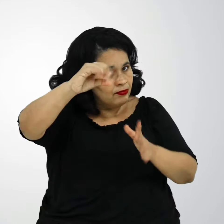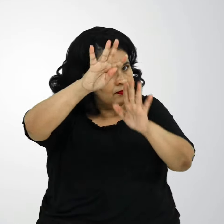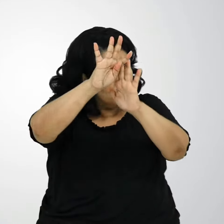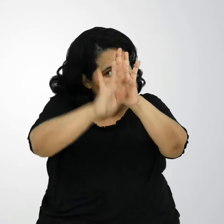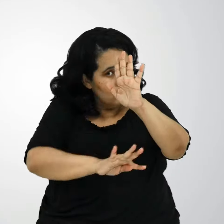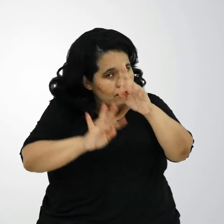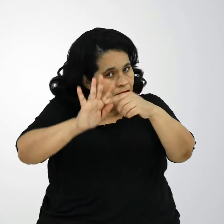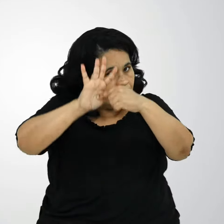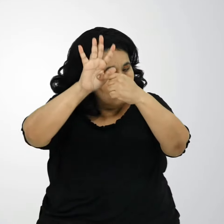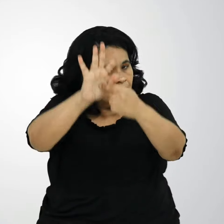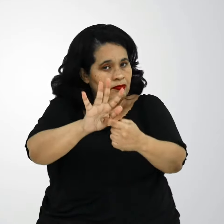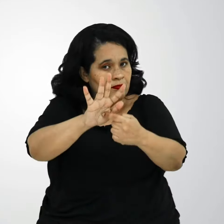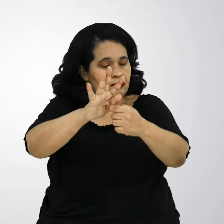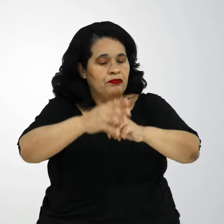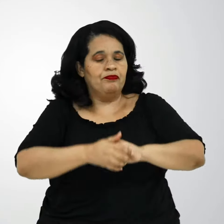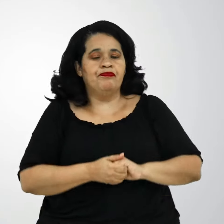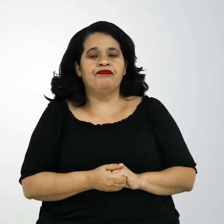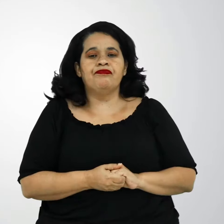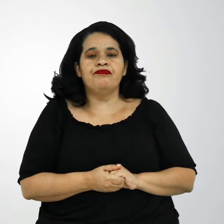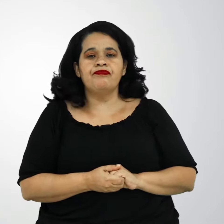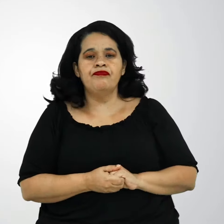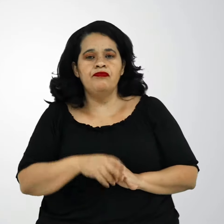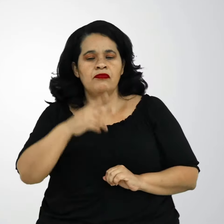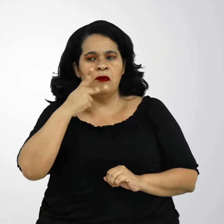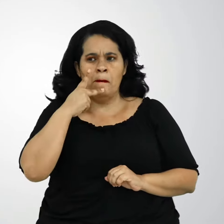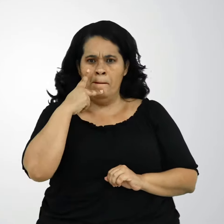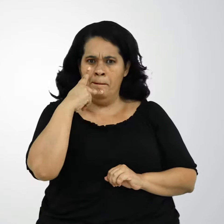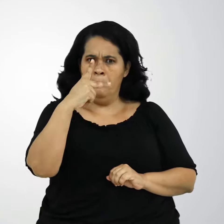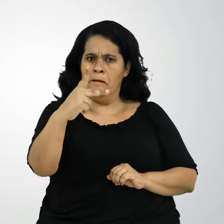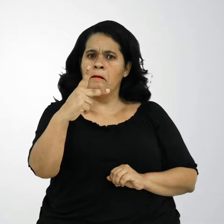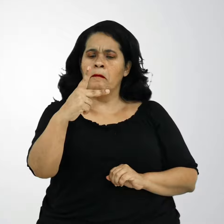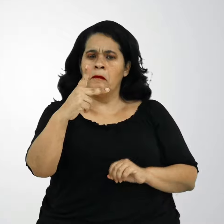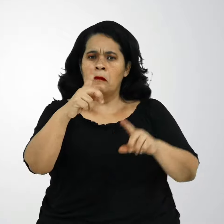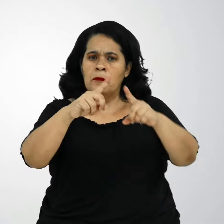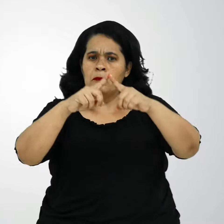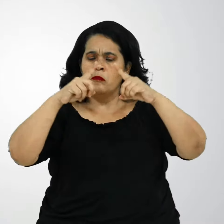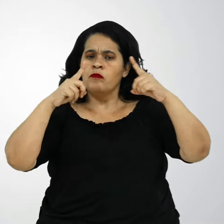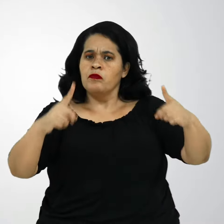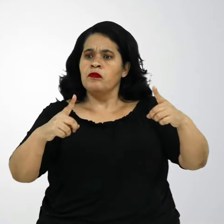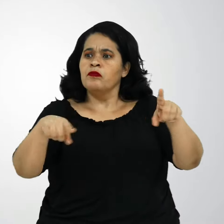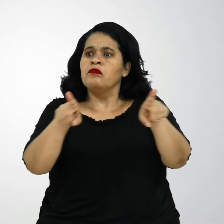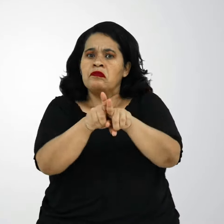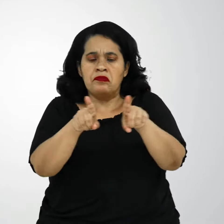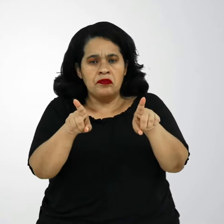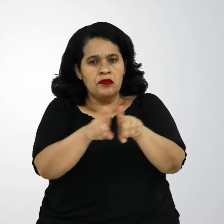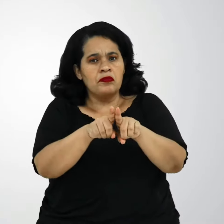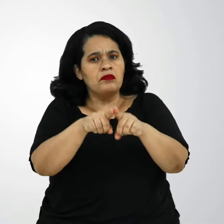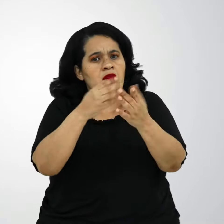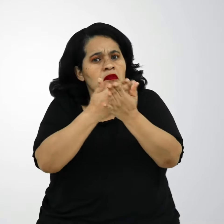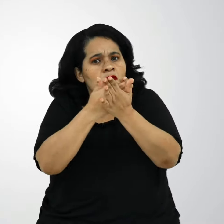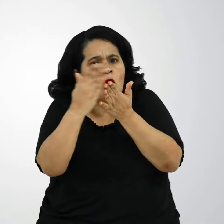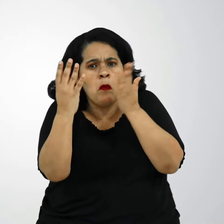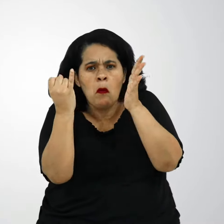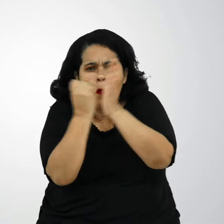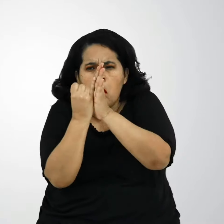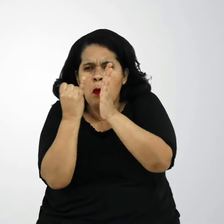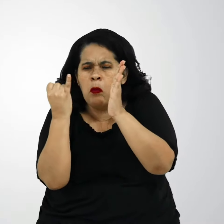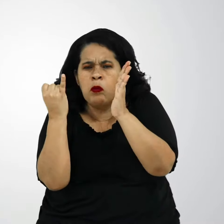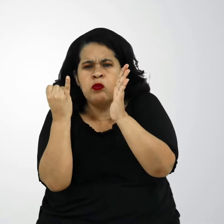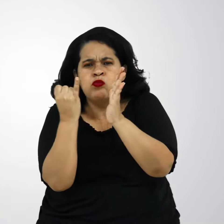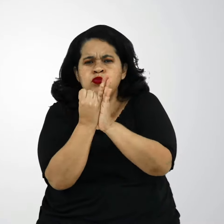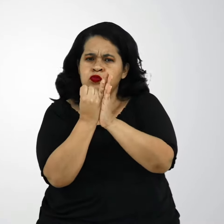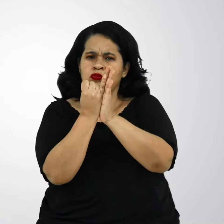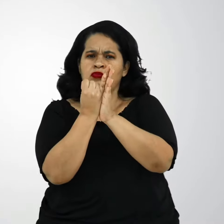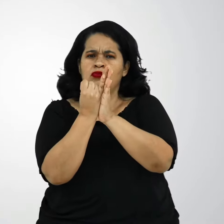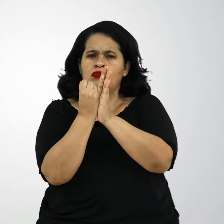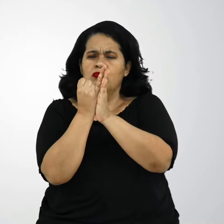se coloca como, embora seja profeta, ele se coloca aqui na posição até de um sacerdote, de um intercessor. E ele se coloca